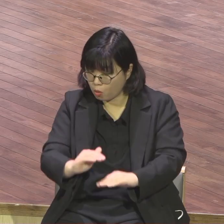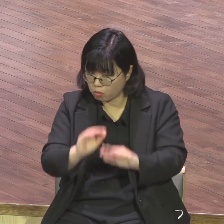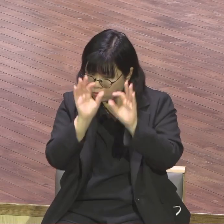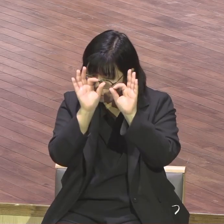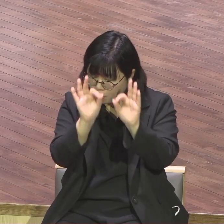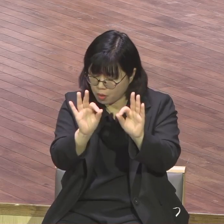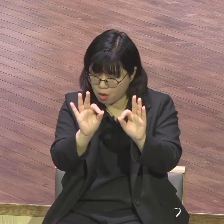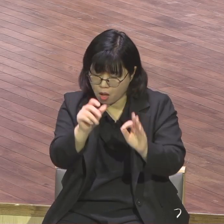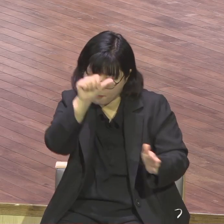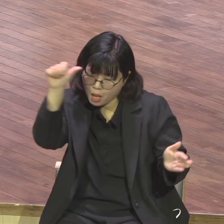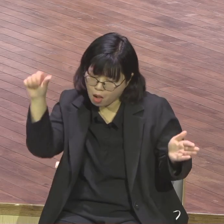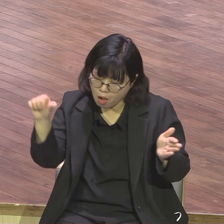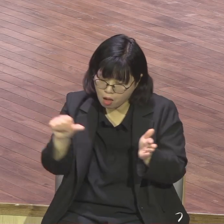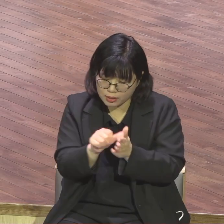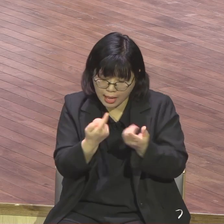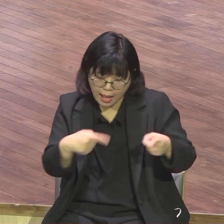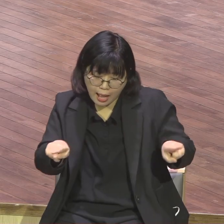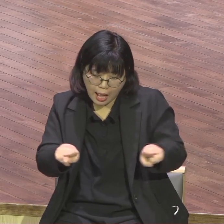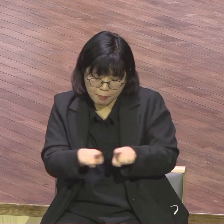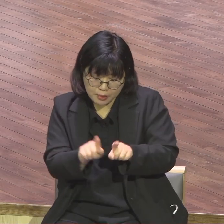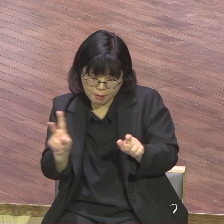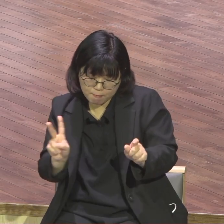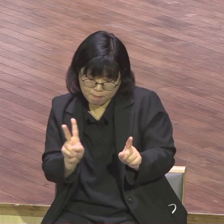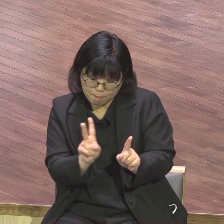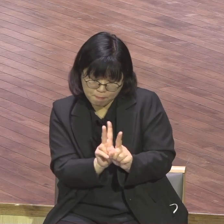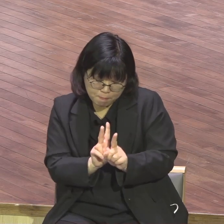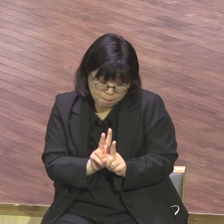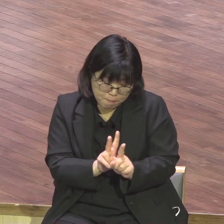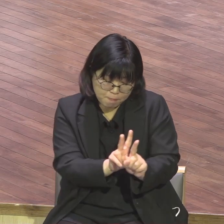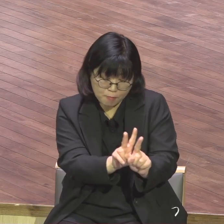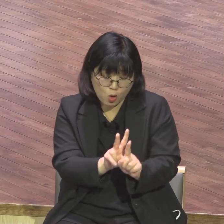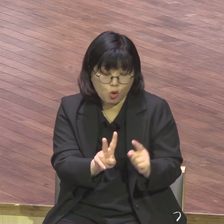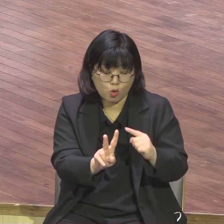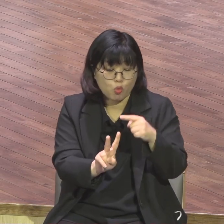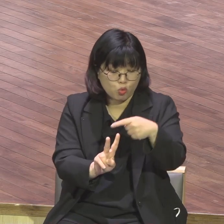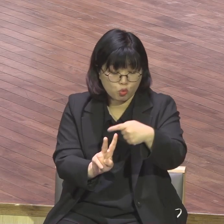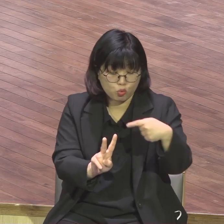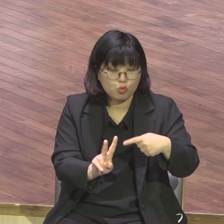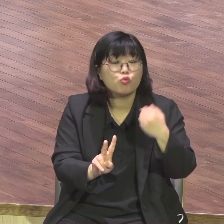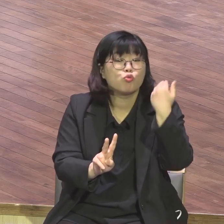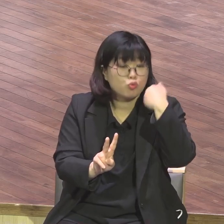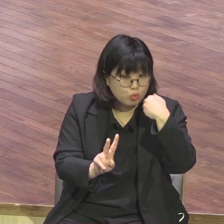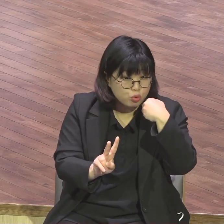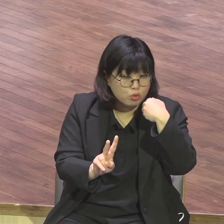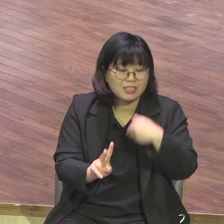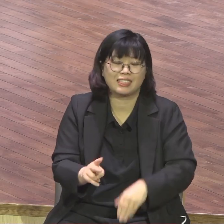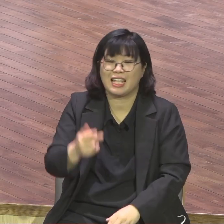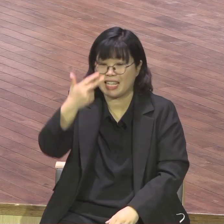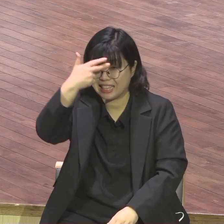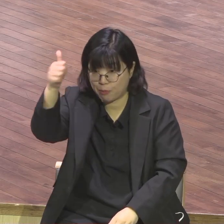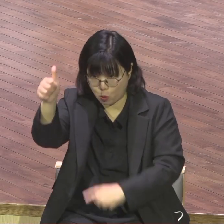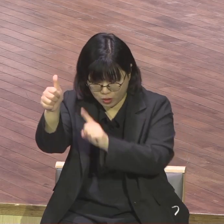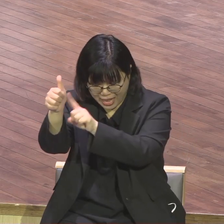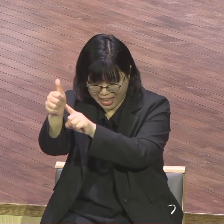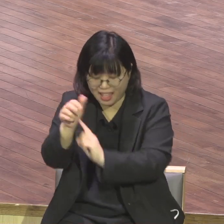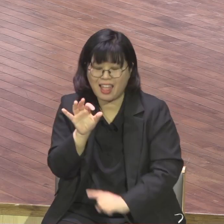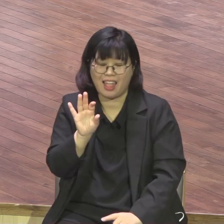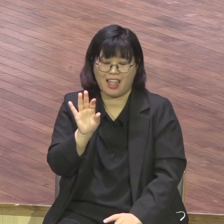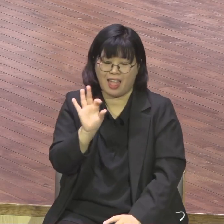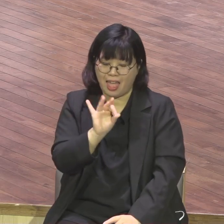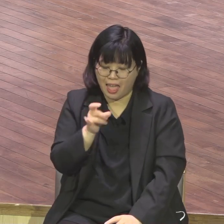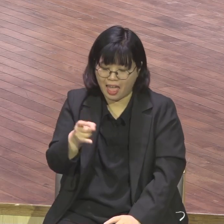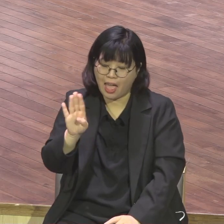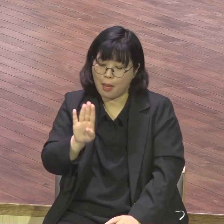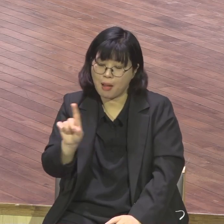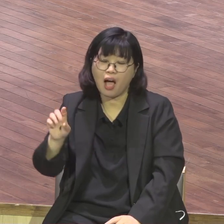동역했던 그러면서 하나님 나라를 확장해 나갔던 디모데와 에바브로디도처럼 하나님의 나라 확장의 시대적